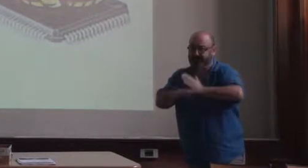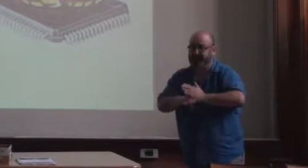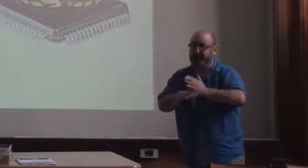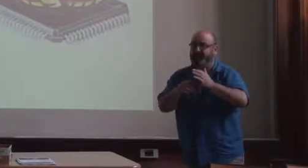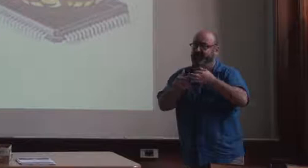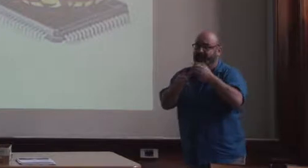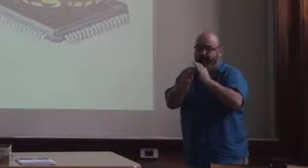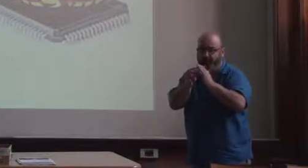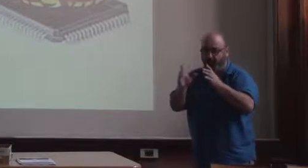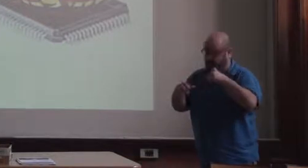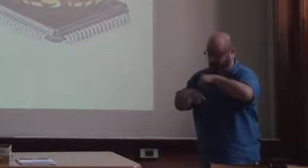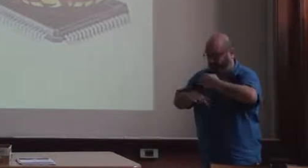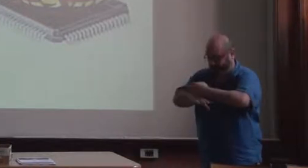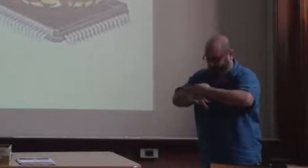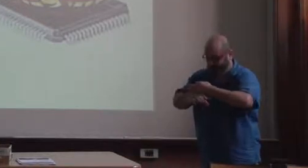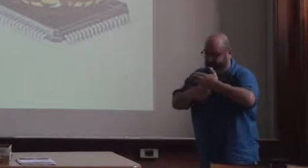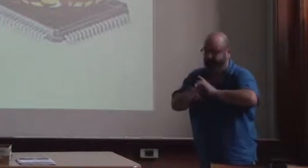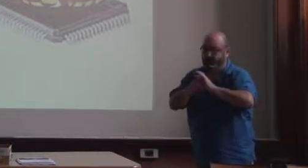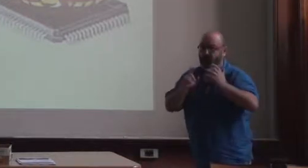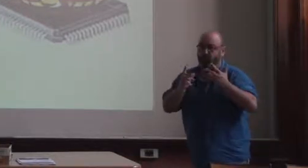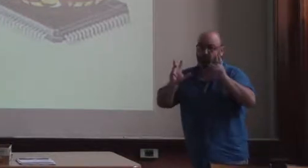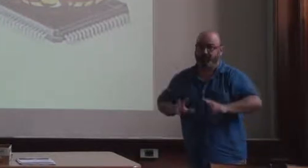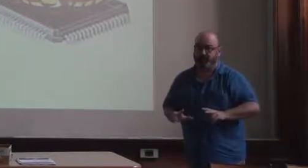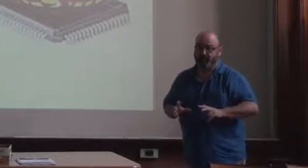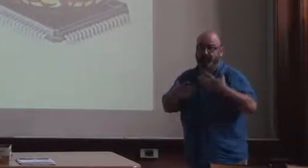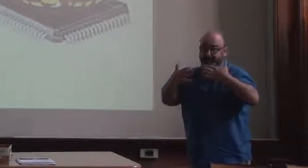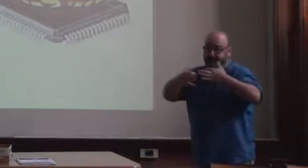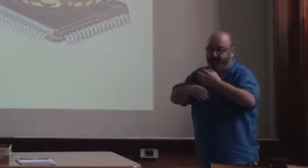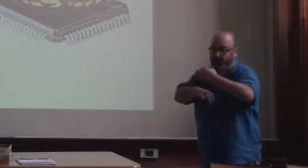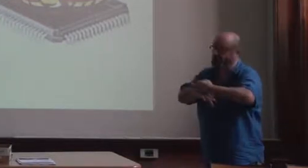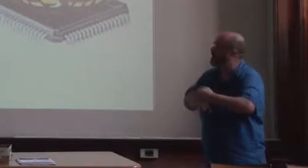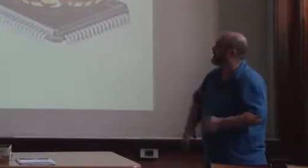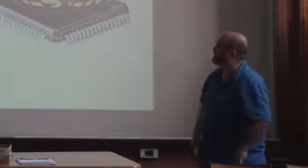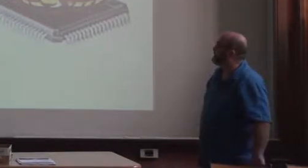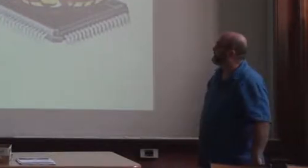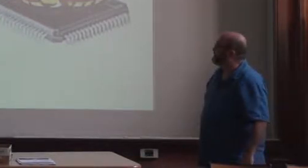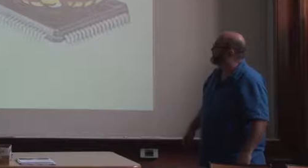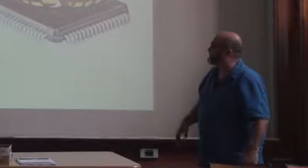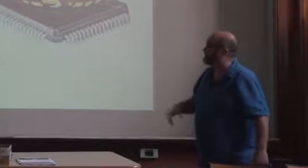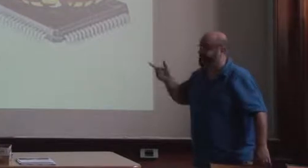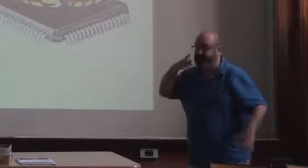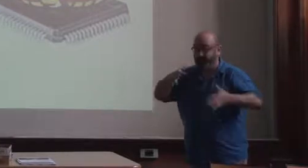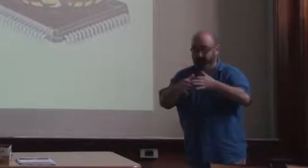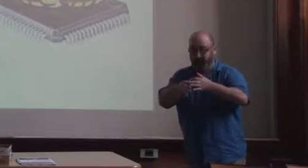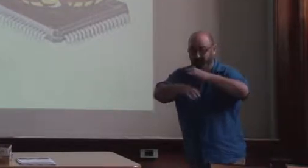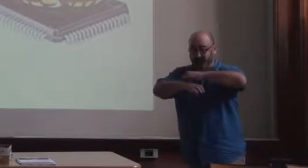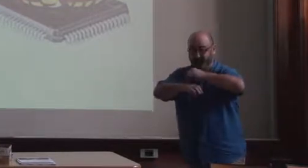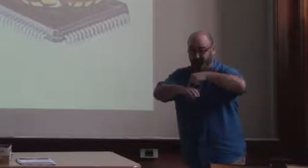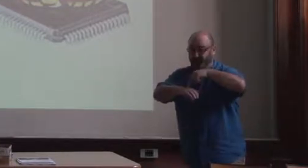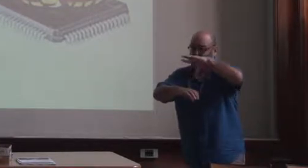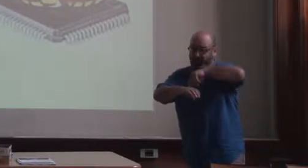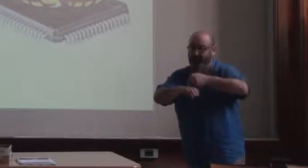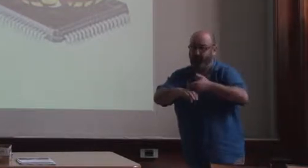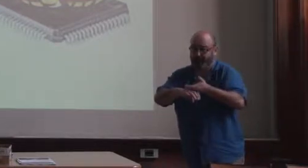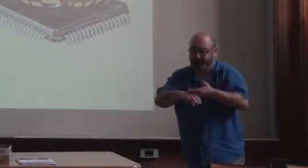les éléments essentiels d'un ordinateur. Ça, c'est la définition, grosso modo. Mais en gros, ce que ça veut dire, c'est que dans une seule puce, vous avez à la fois votre